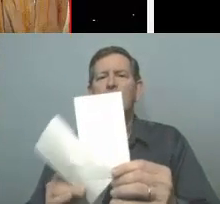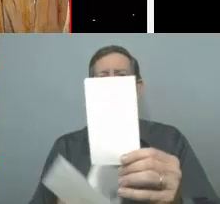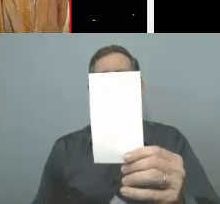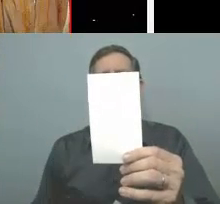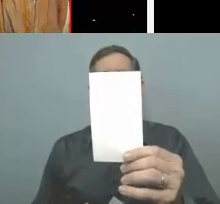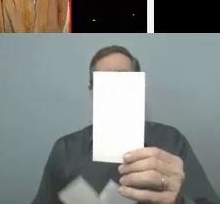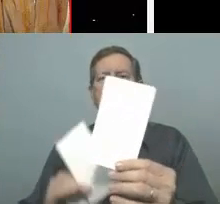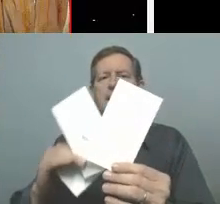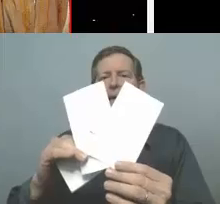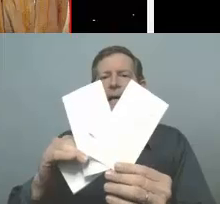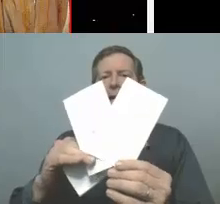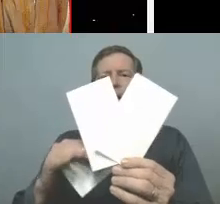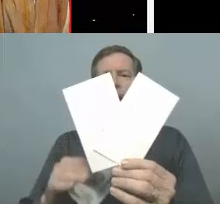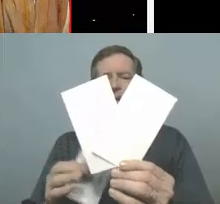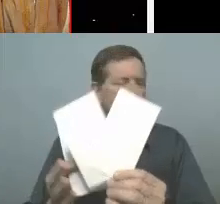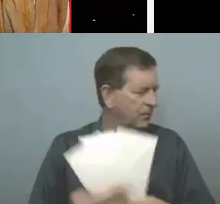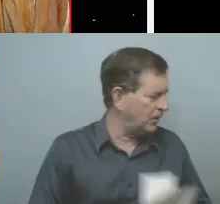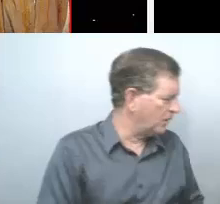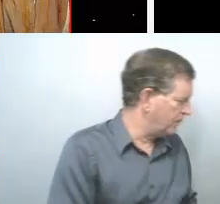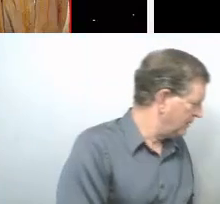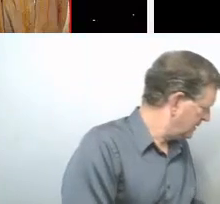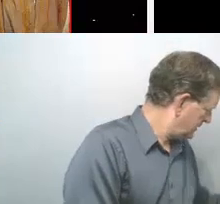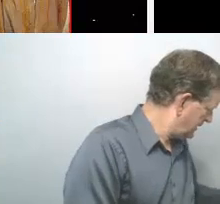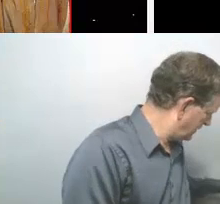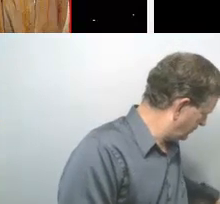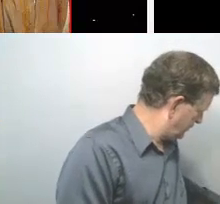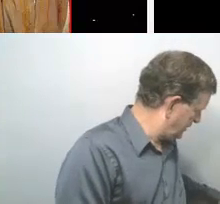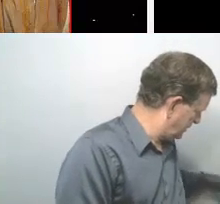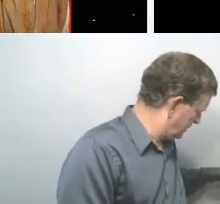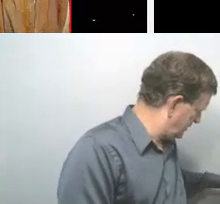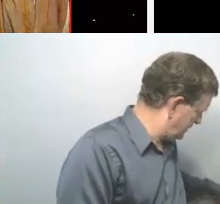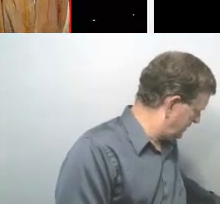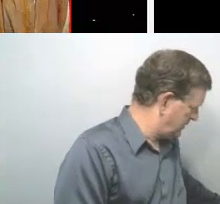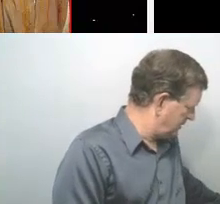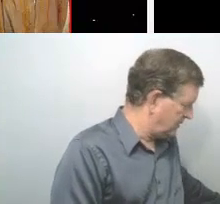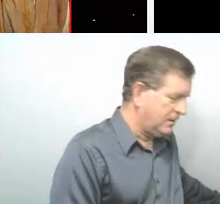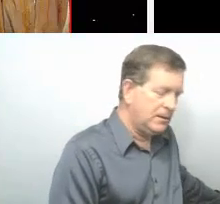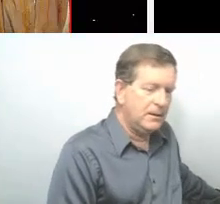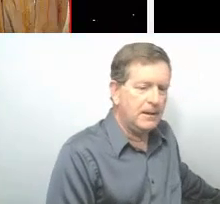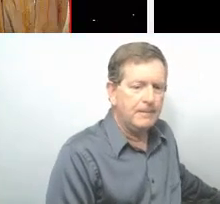enveloppes. L'enveloppe, les enveloppes. Et puis,